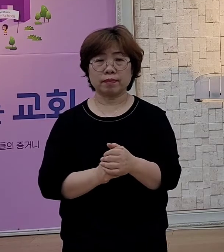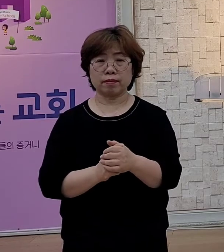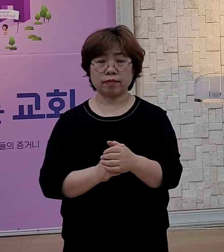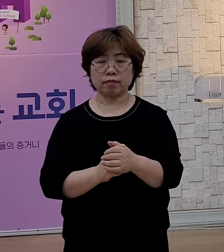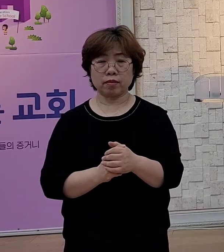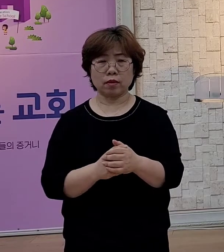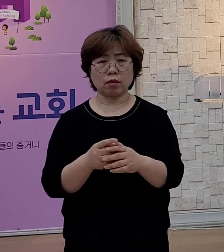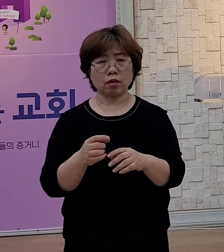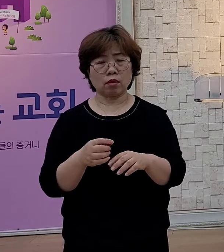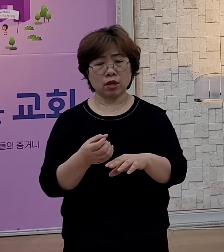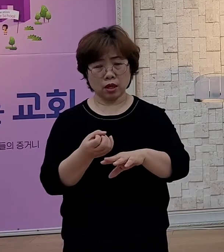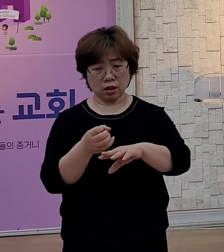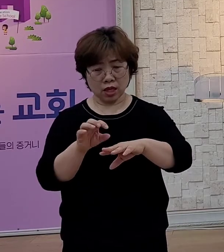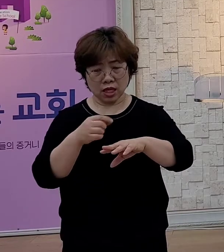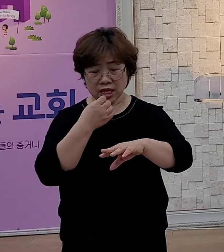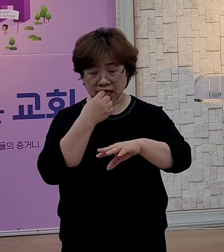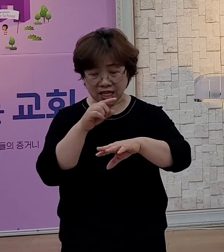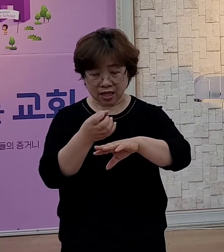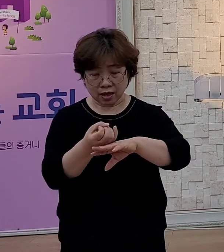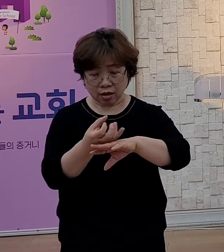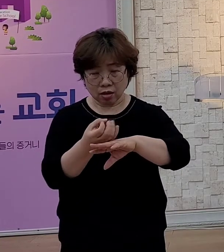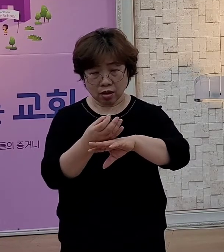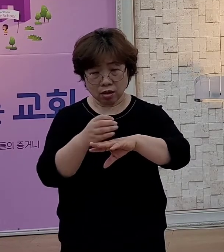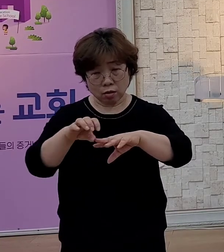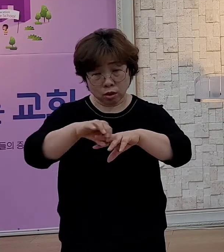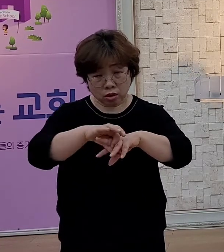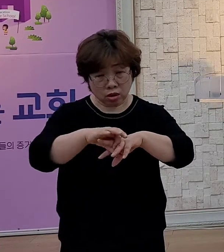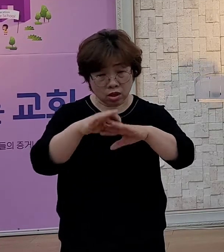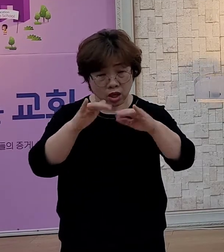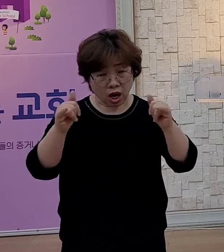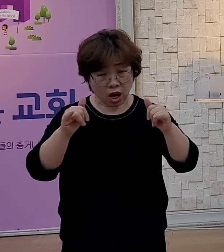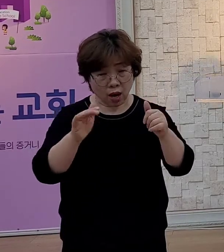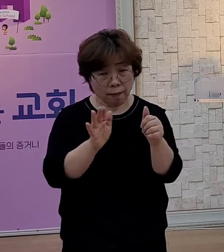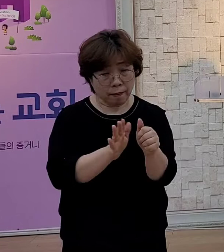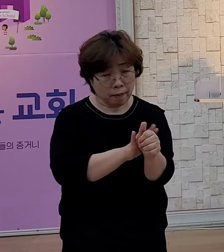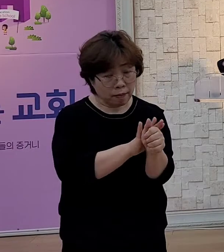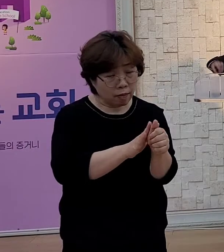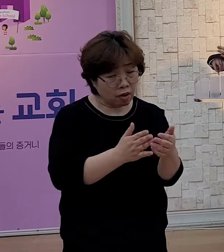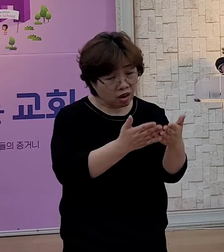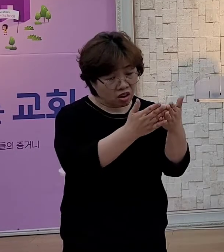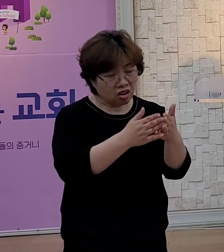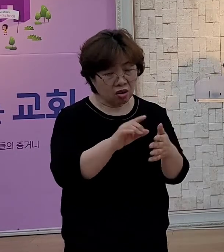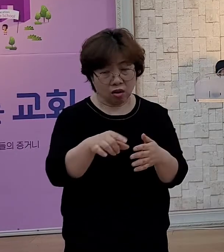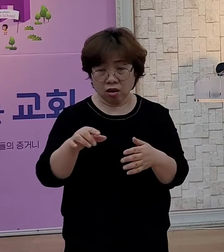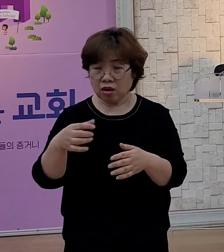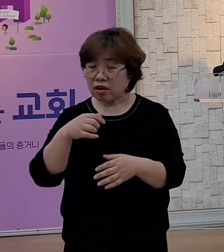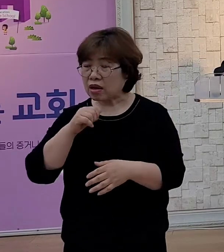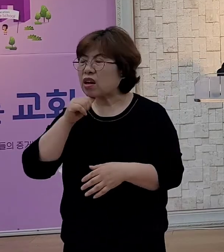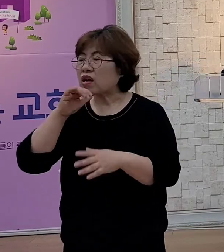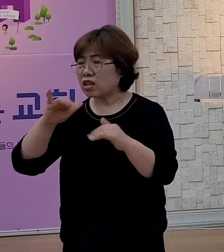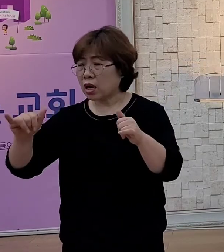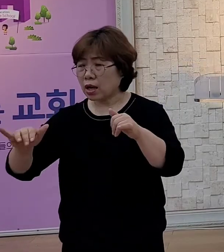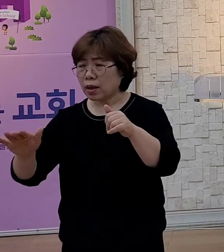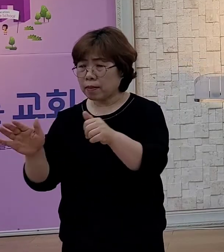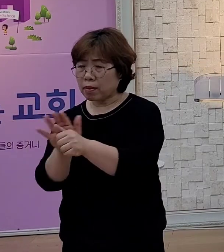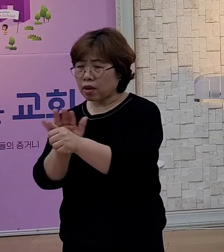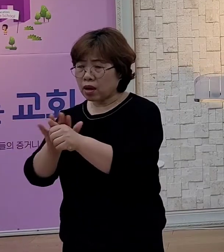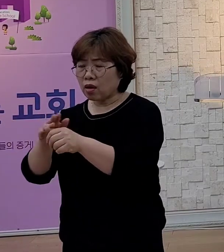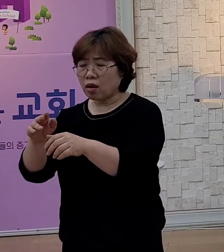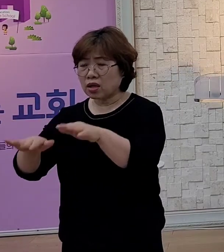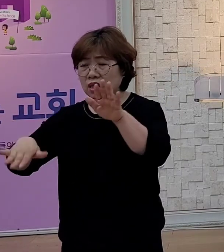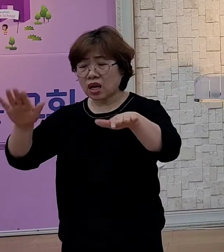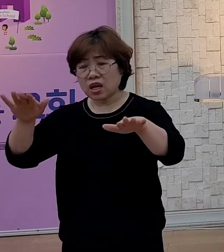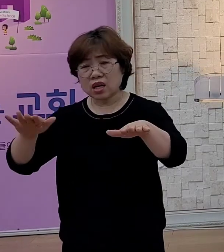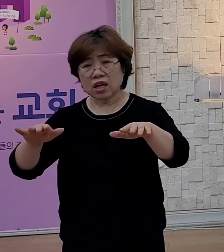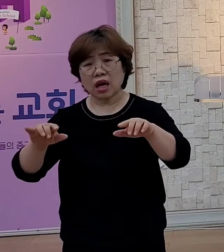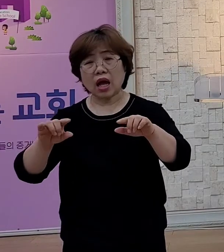끼고 뭐 눈에 보기에 좋은 그 사람하고 뭐 가난한 사람하고 차별하는 게만 차별이 아니라